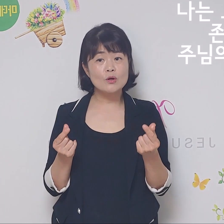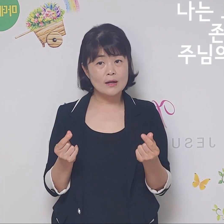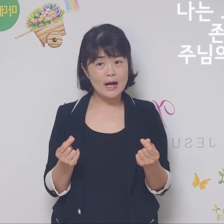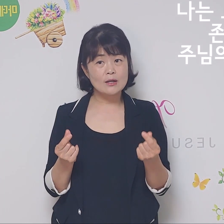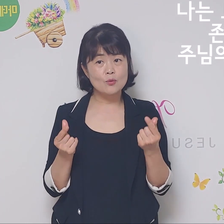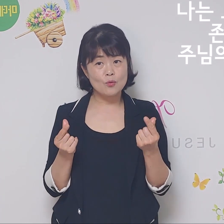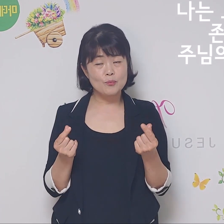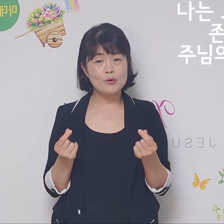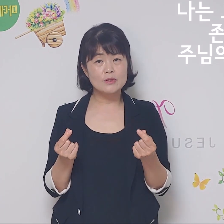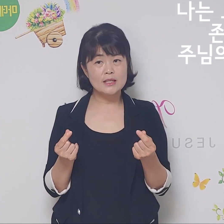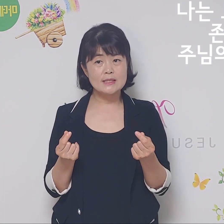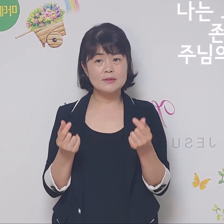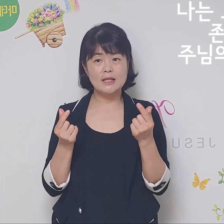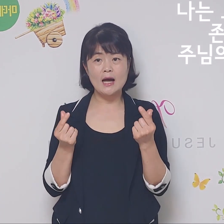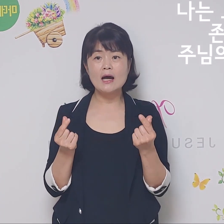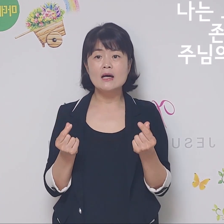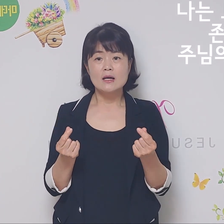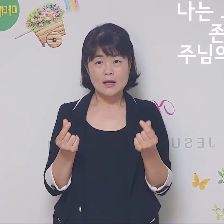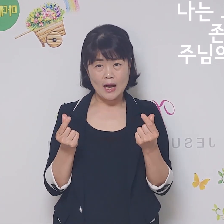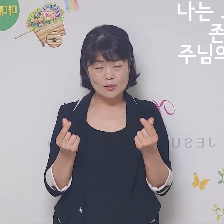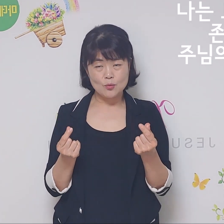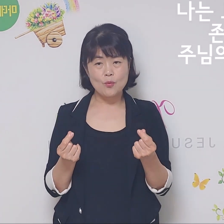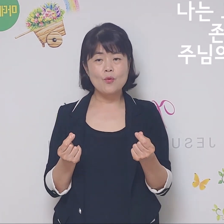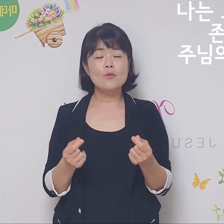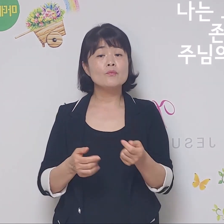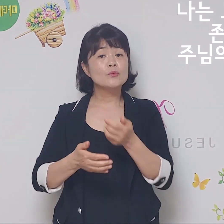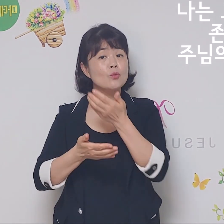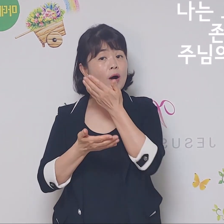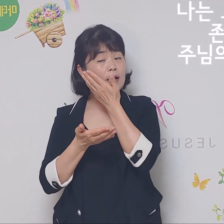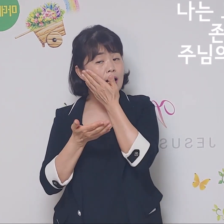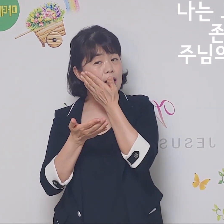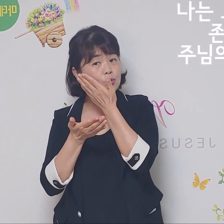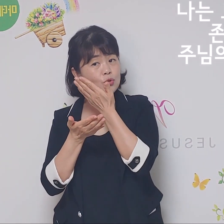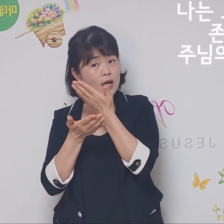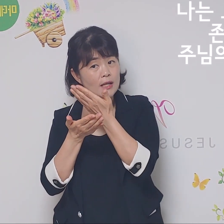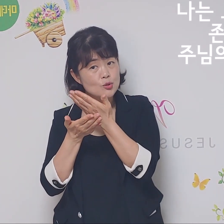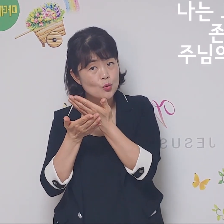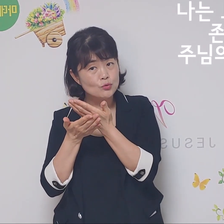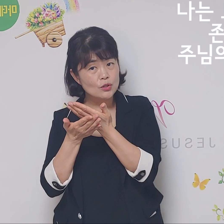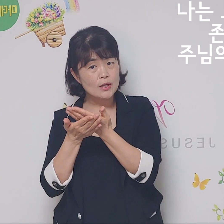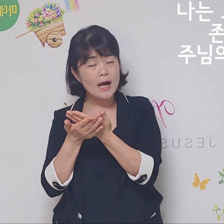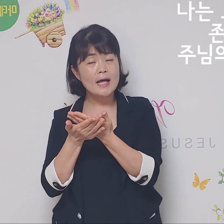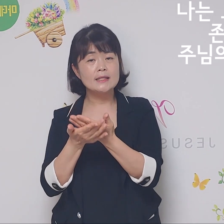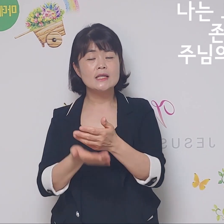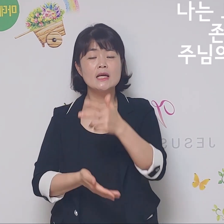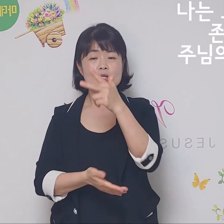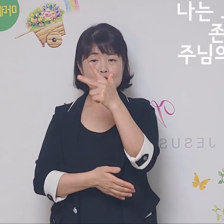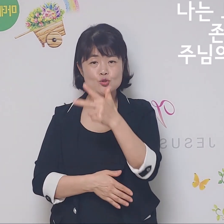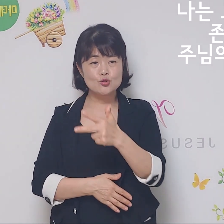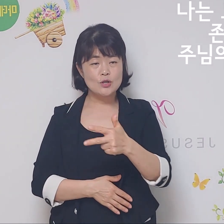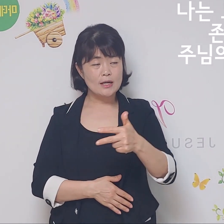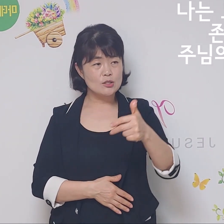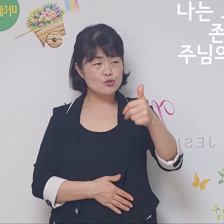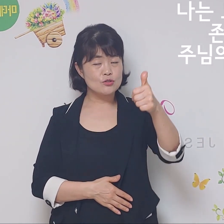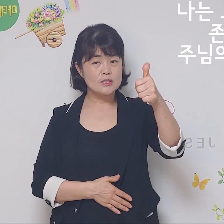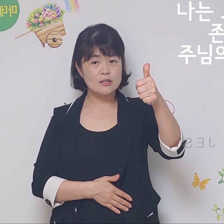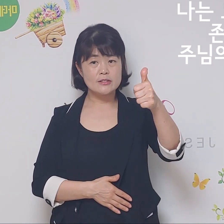보물과 같고 표현하겠습니다. 같고 또 아까 귀한, 존귀한, 아까 주는